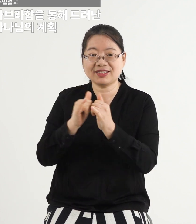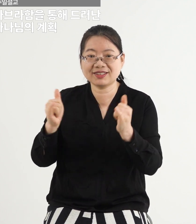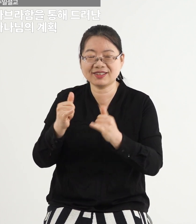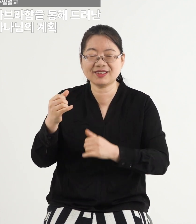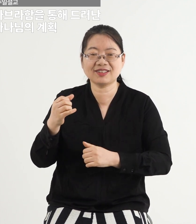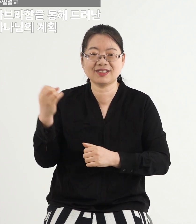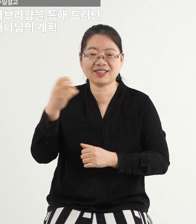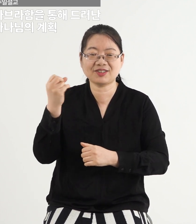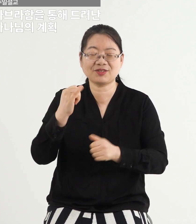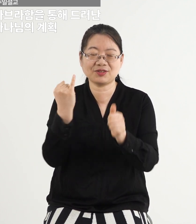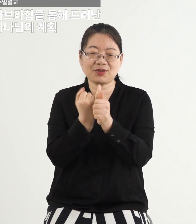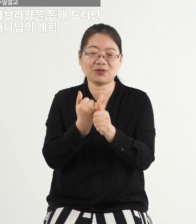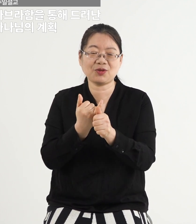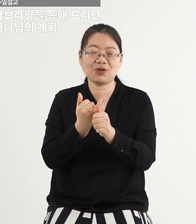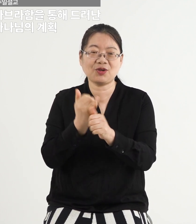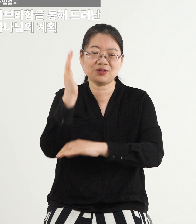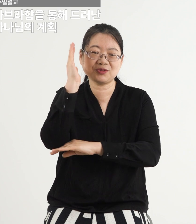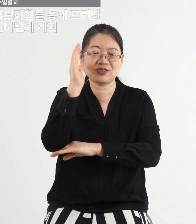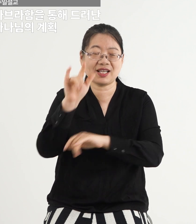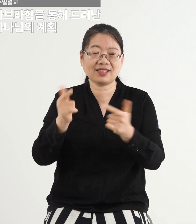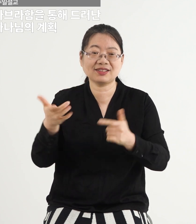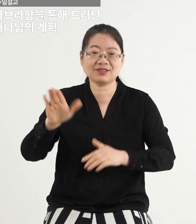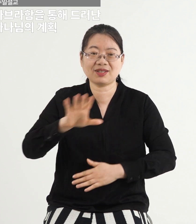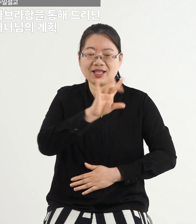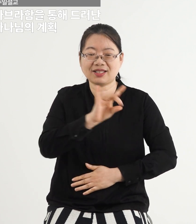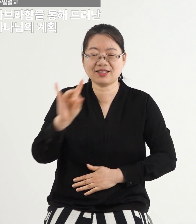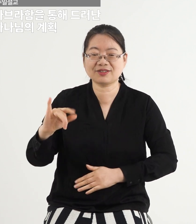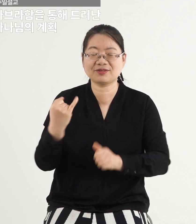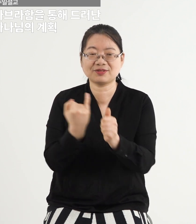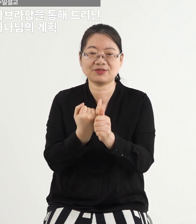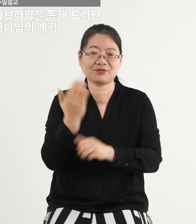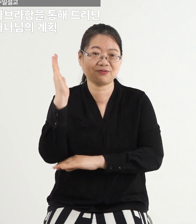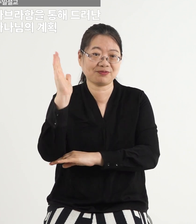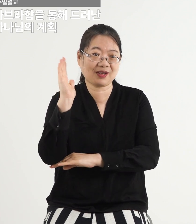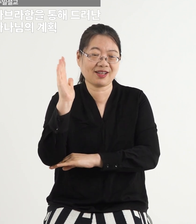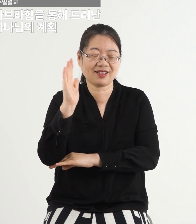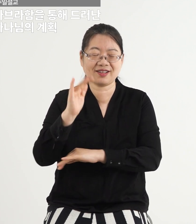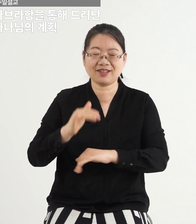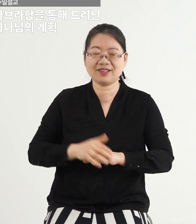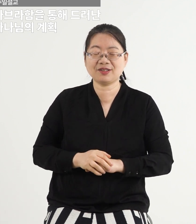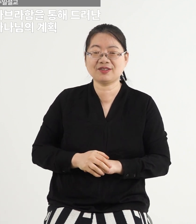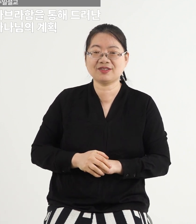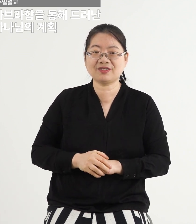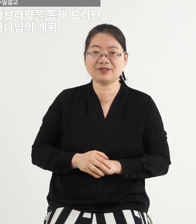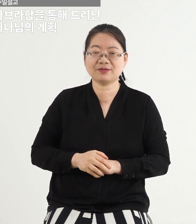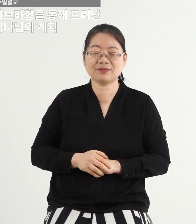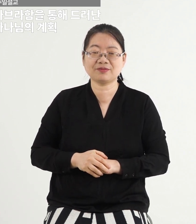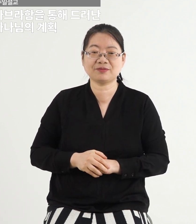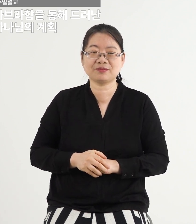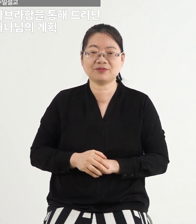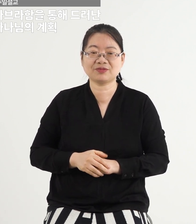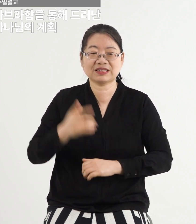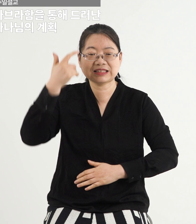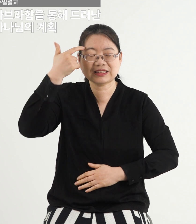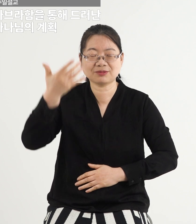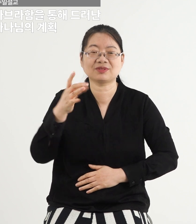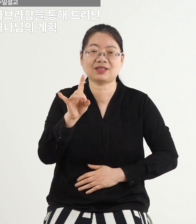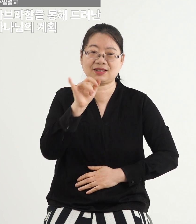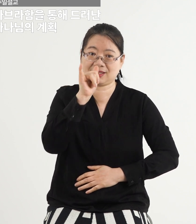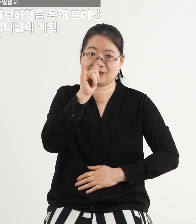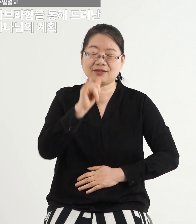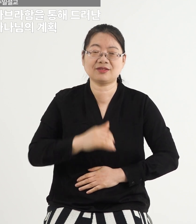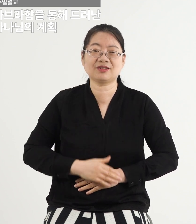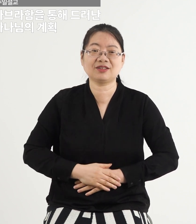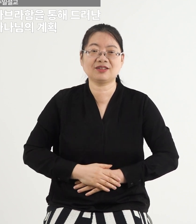자주 주례를 하는 건 아니지만 가끔 주례를 할 때면 꼭 반드시 묻는 질문이 있어요.